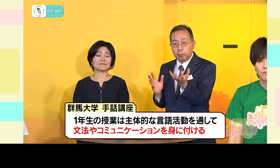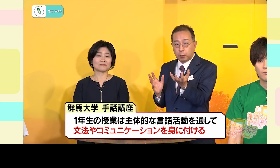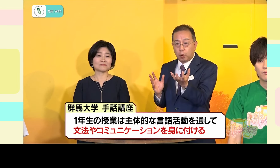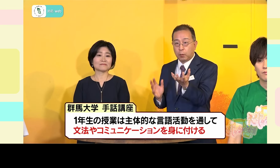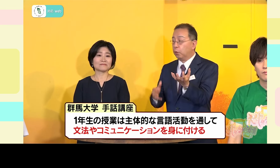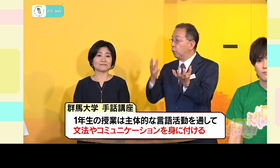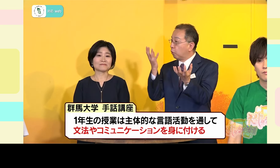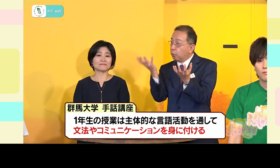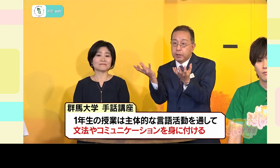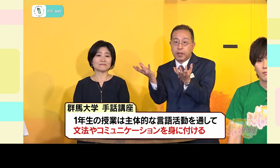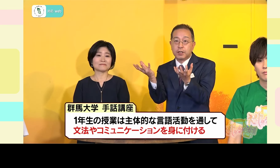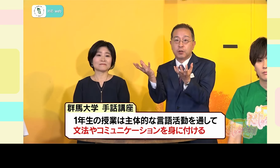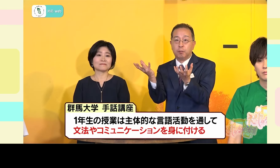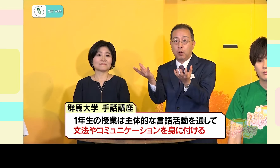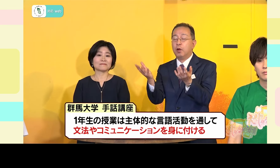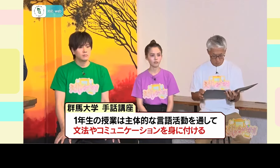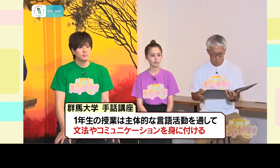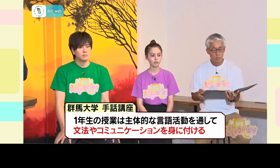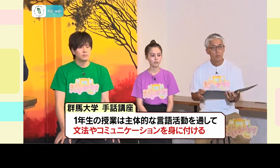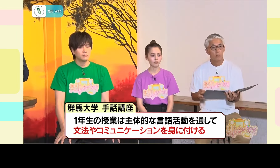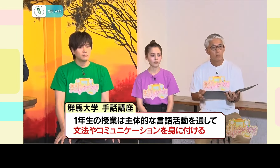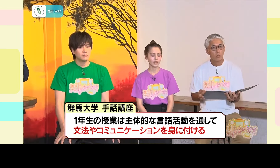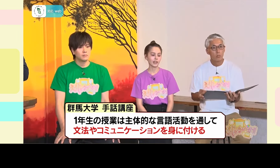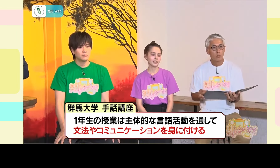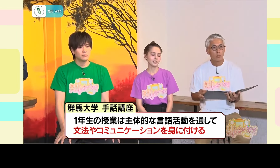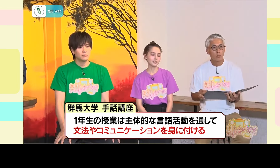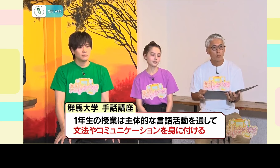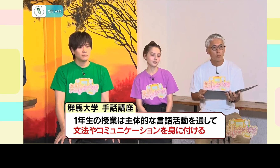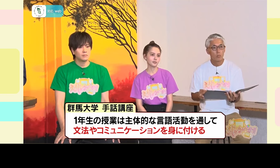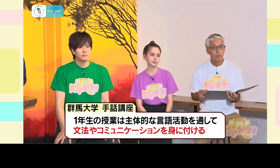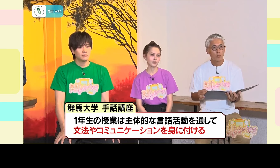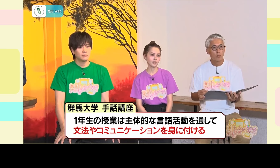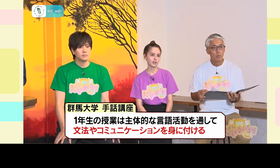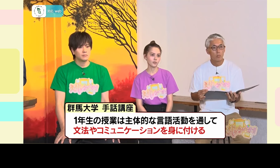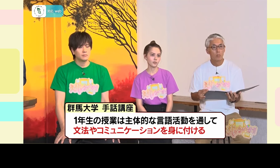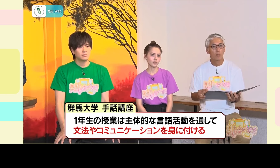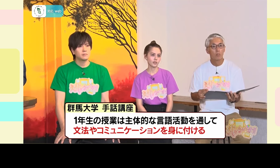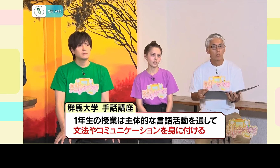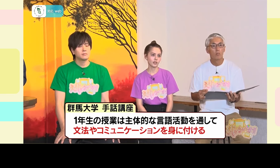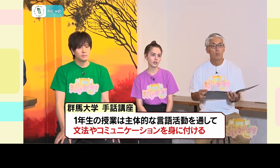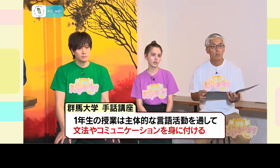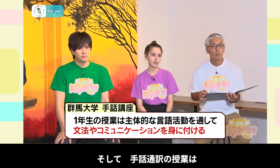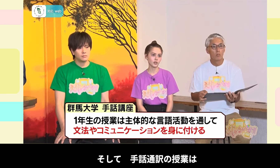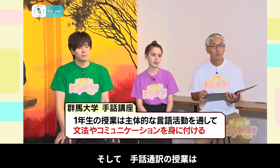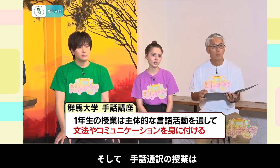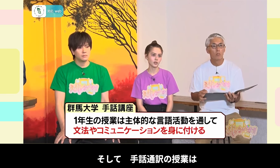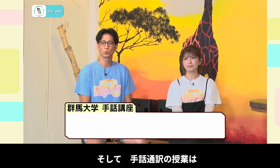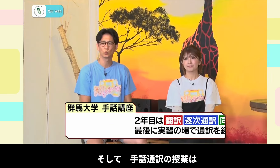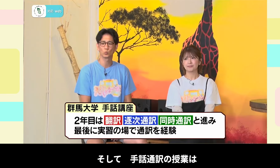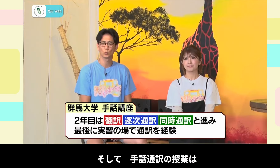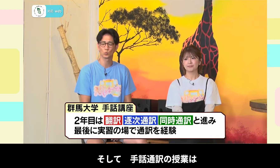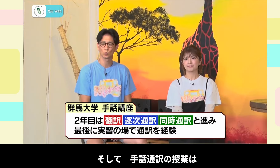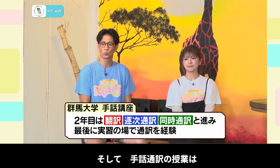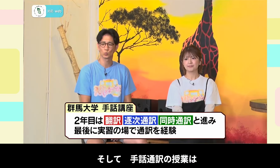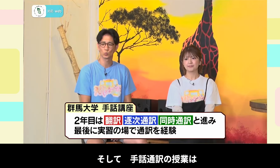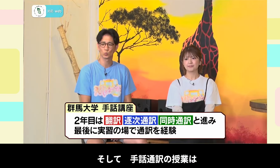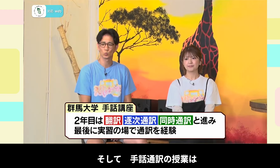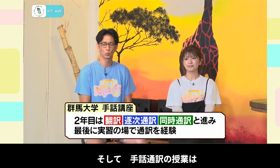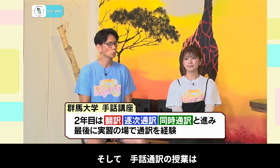法もコミュニケーションも無理なく自然に身につけることがまずできます。そして手話通訳の授業なんですけれ